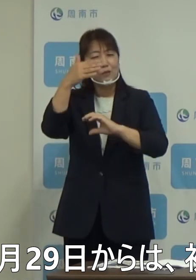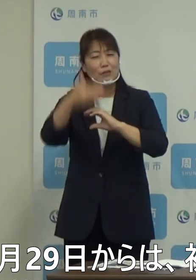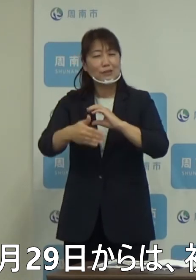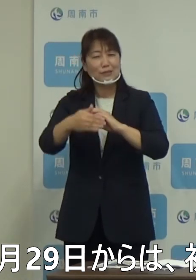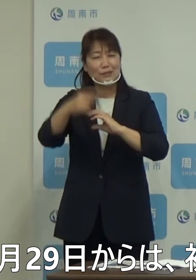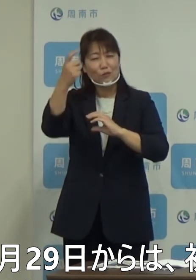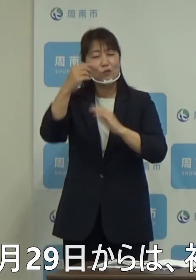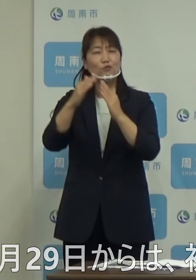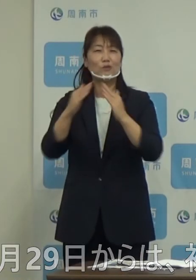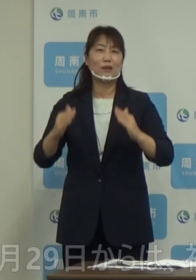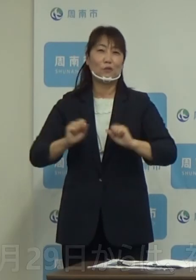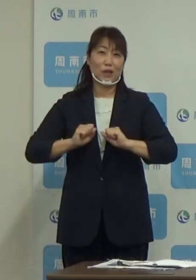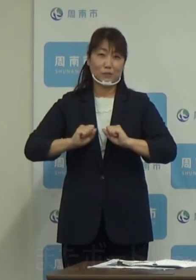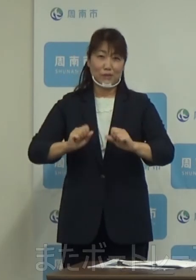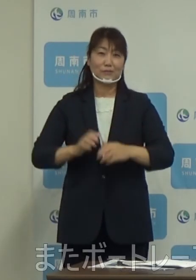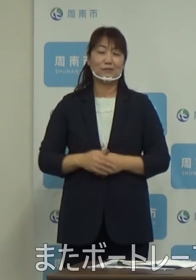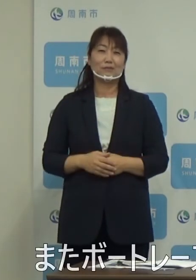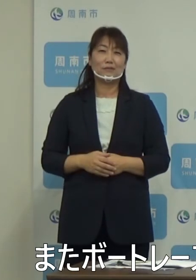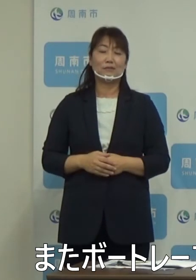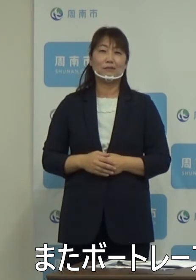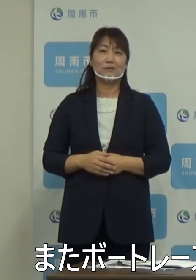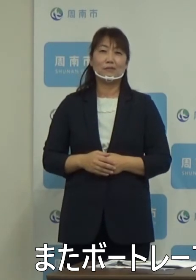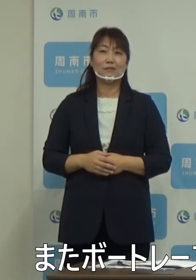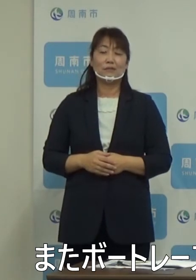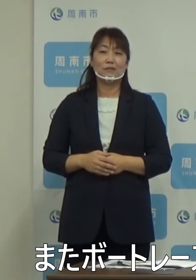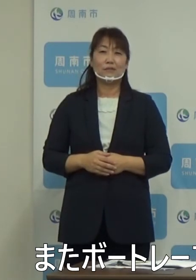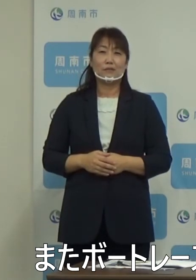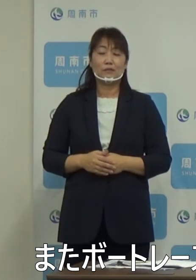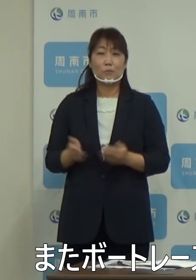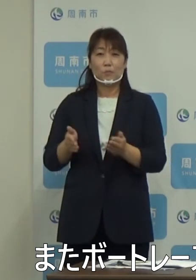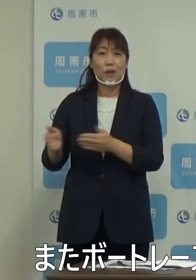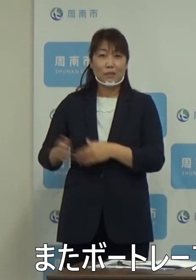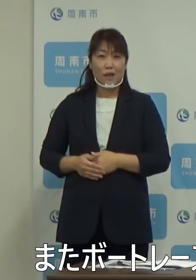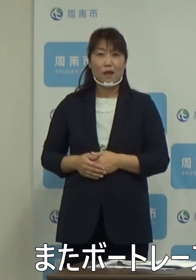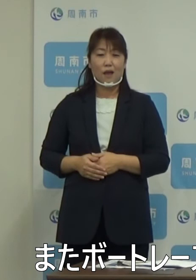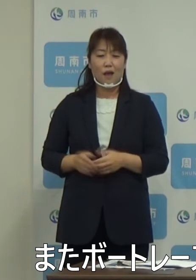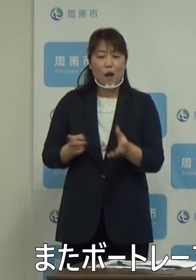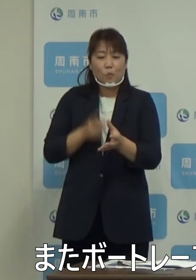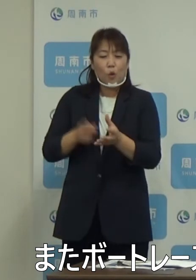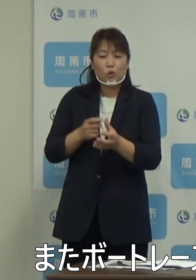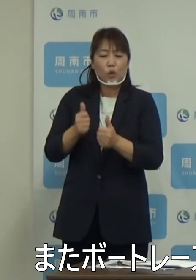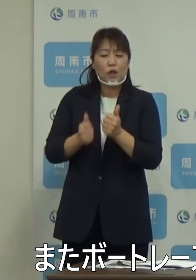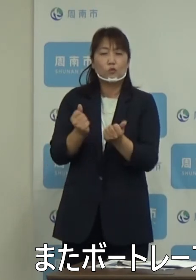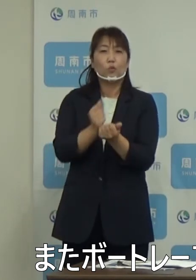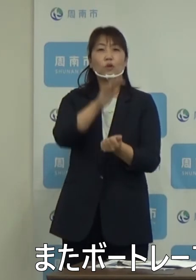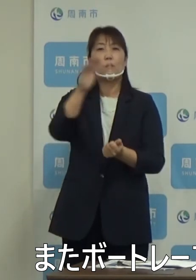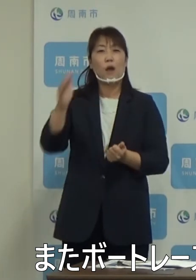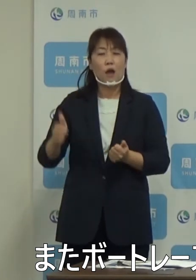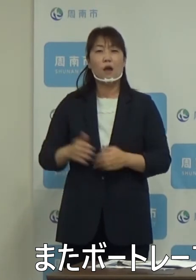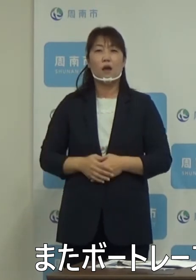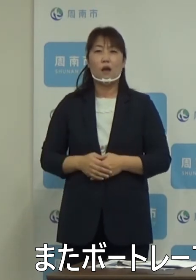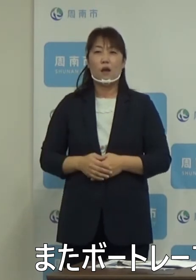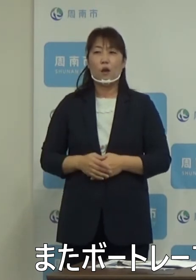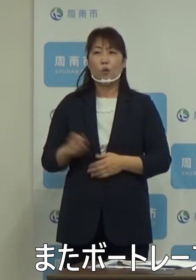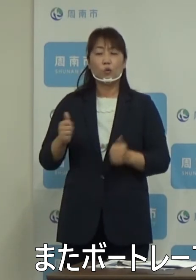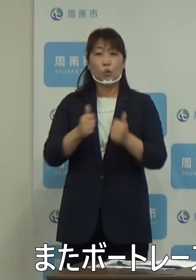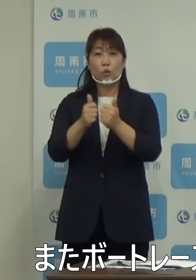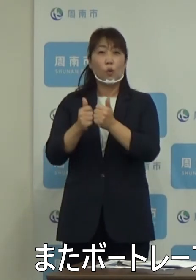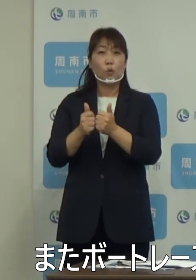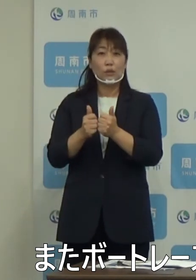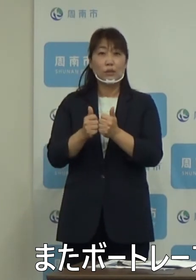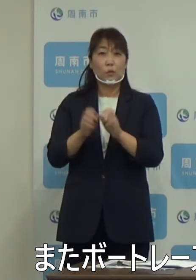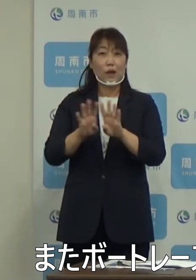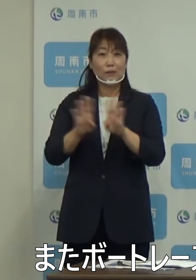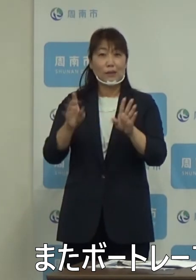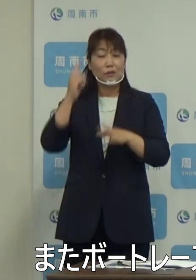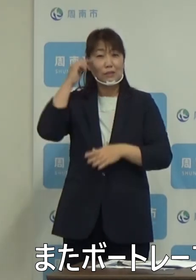会を開催します。またボードレース徳山においては、全国工場夜景サミットの開催を記